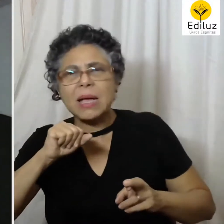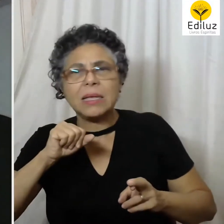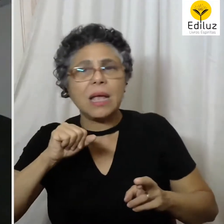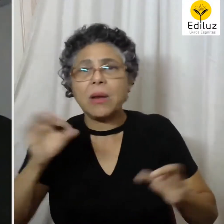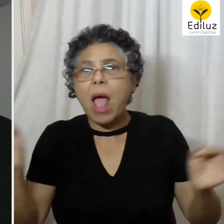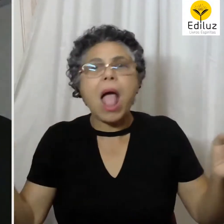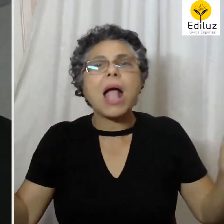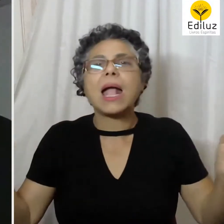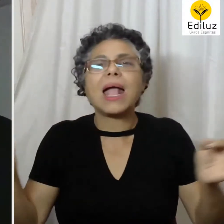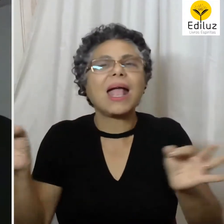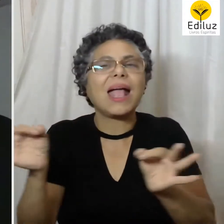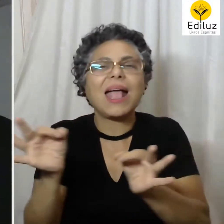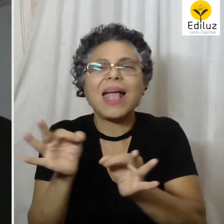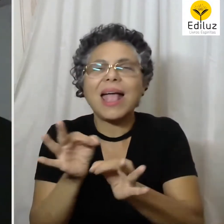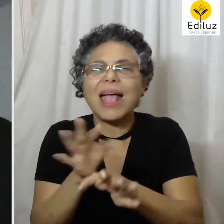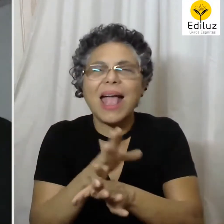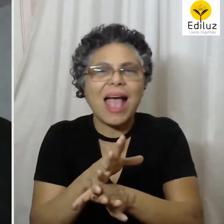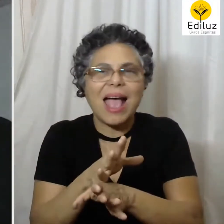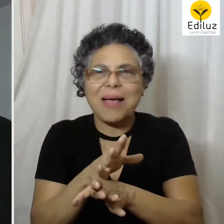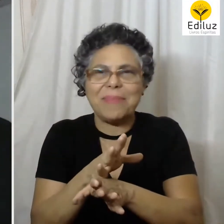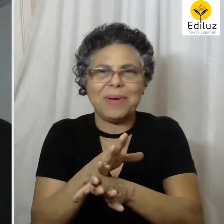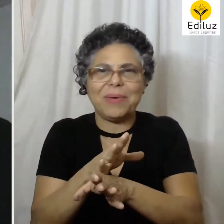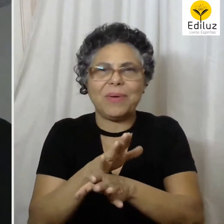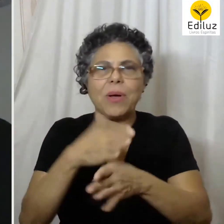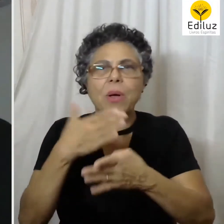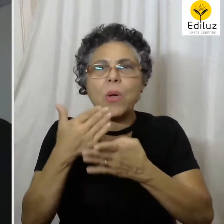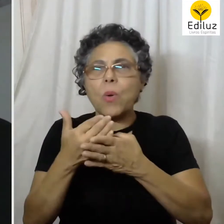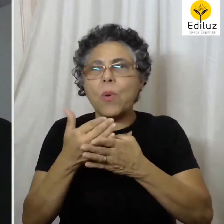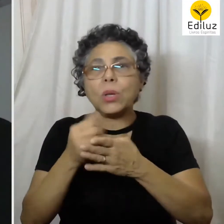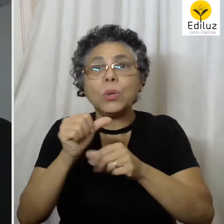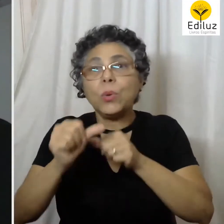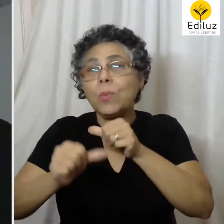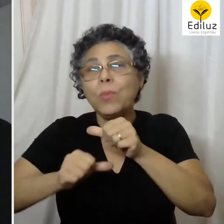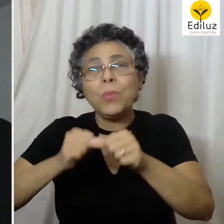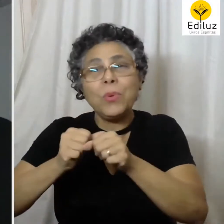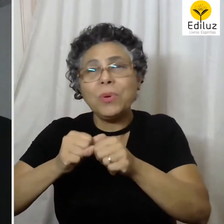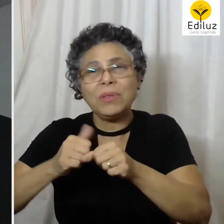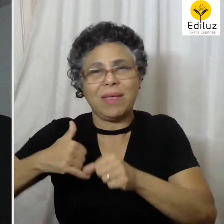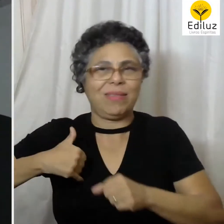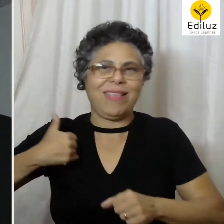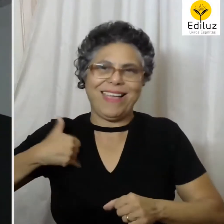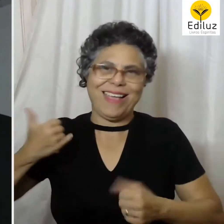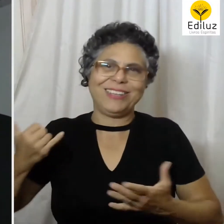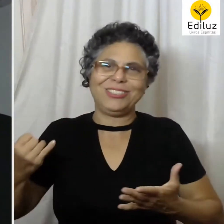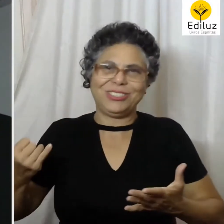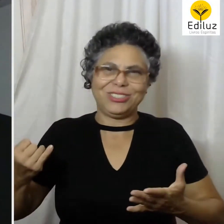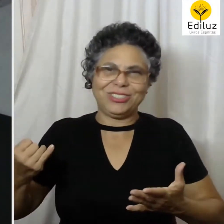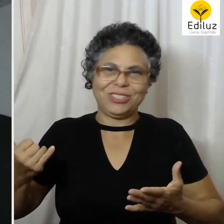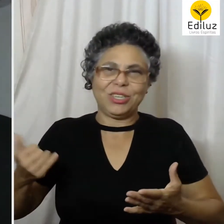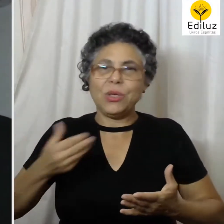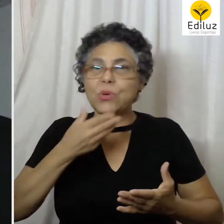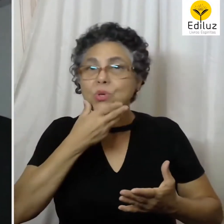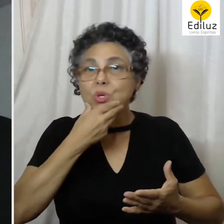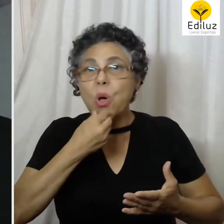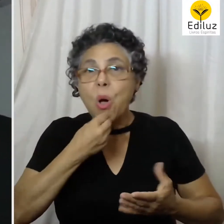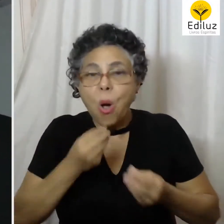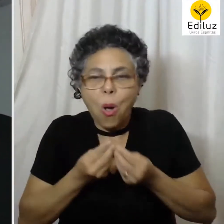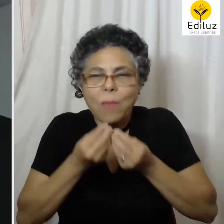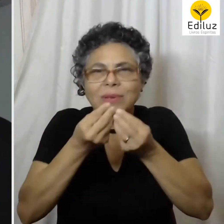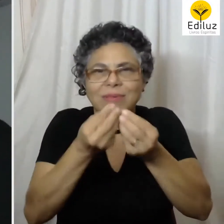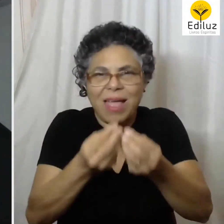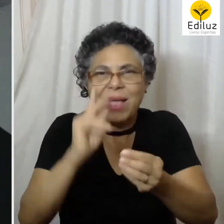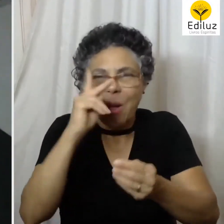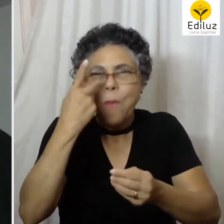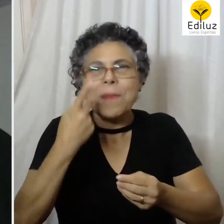encerram nos ritos de passagem institucionalizados pelos homens, né?